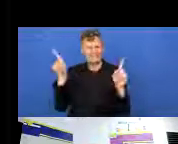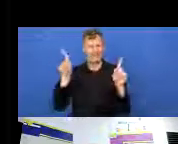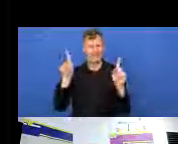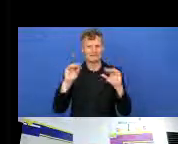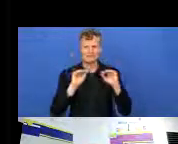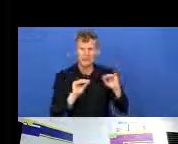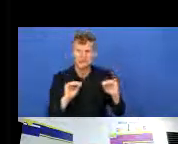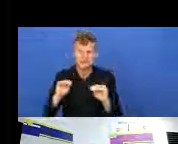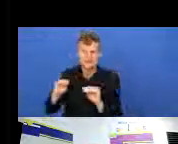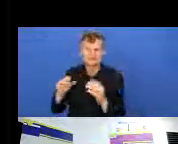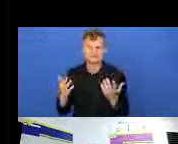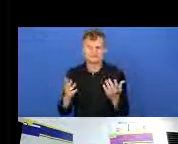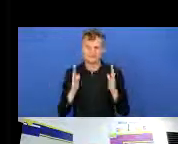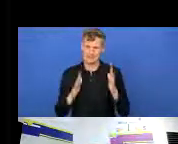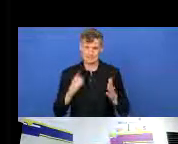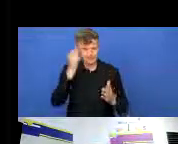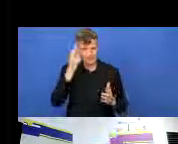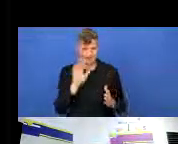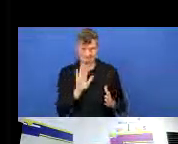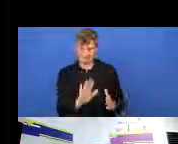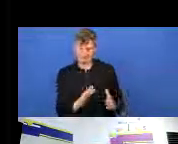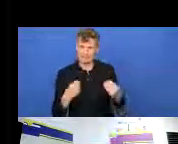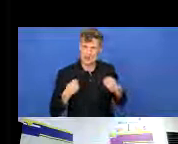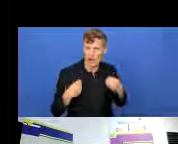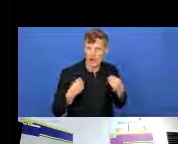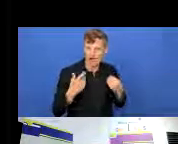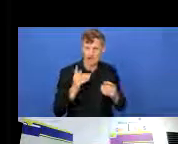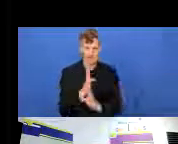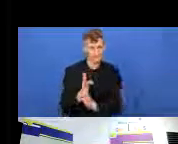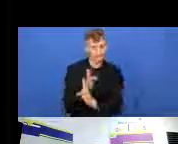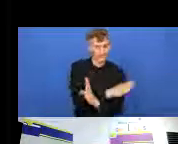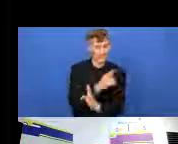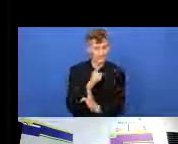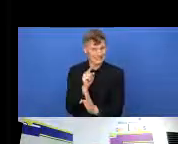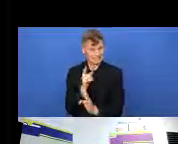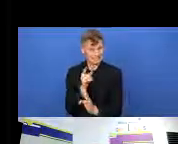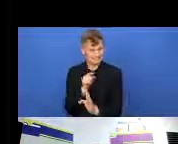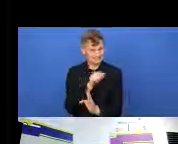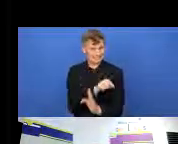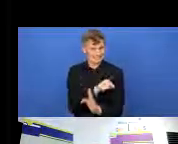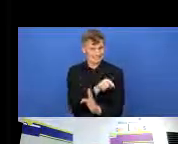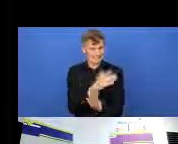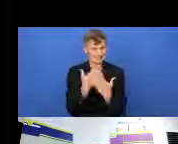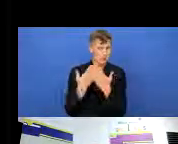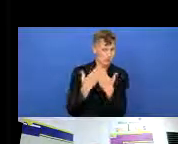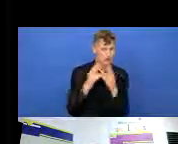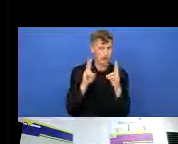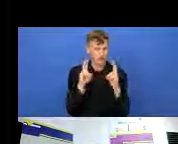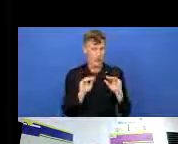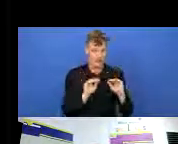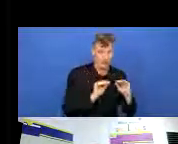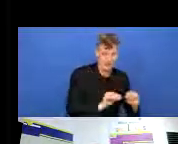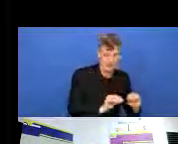les jeunes enfants, l'évaluation de leur développement est nécessaire pour guider la planification des adaptations visant à répondre aux besoins de